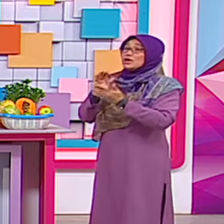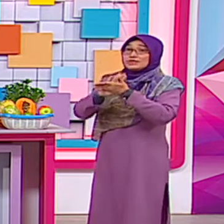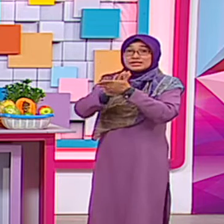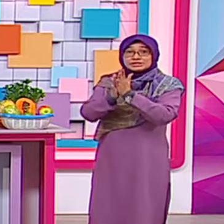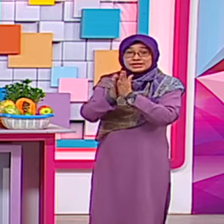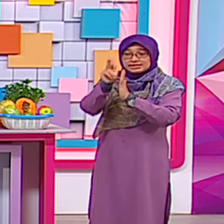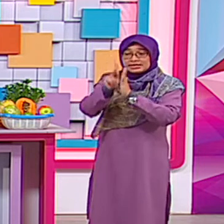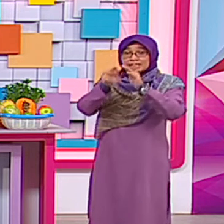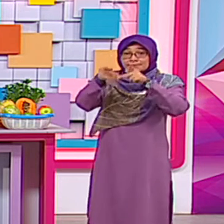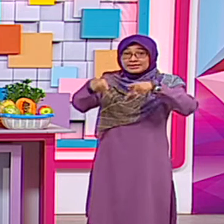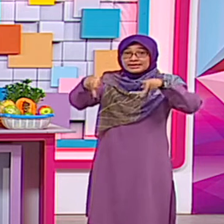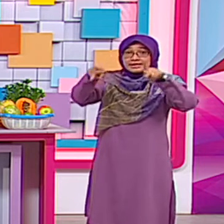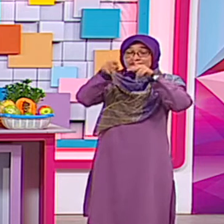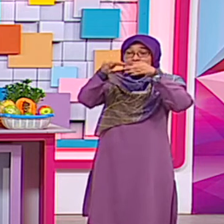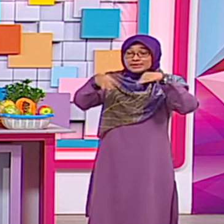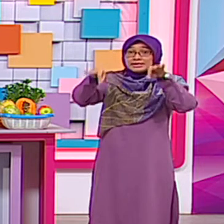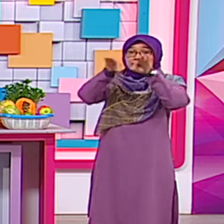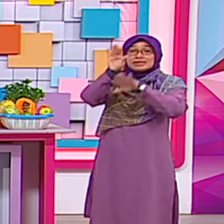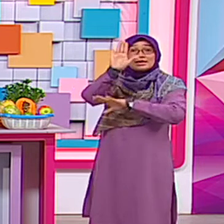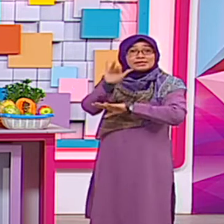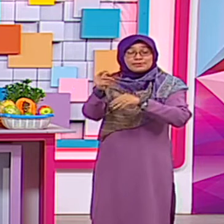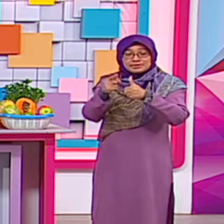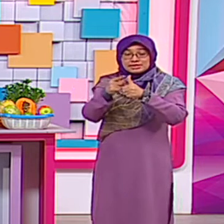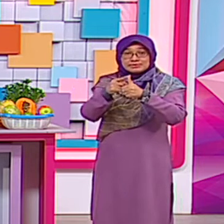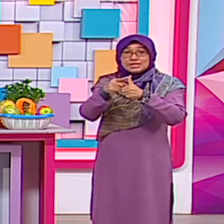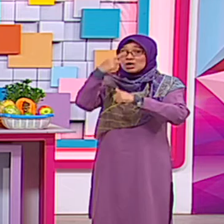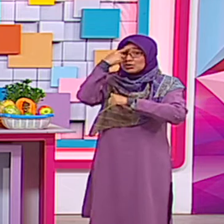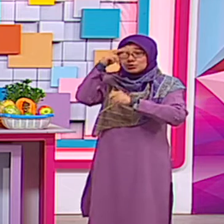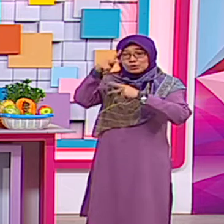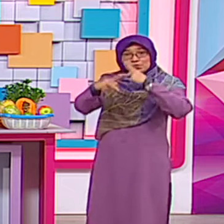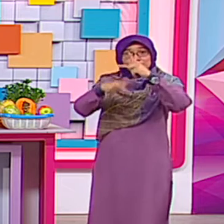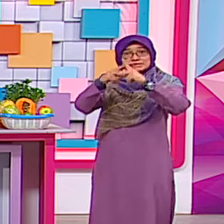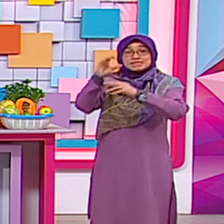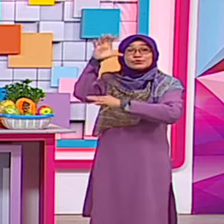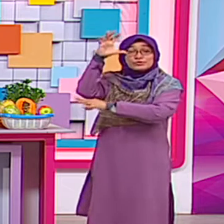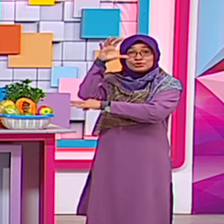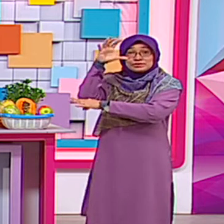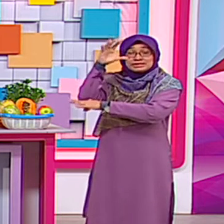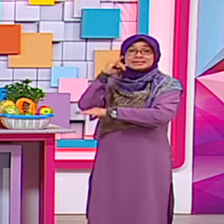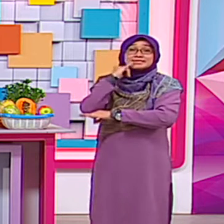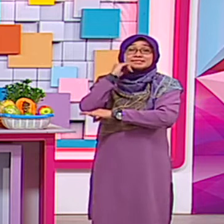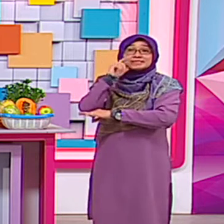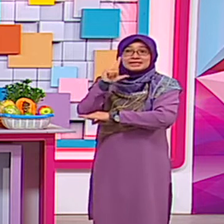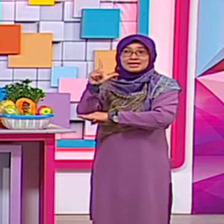Oke jadi kepentingan-kepentingan yang pertama untuk proses fotosintesis ialah